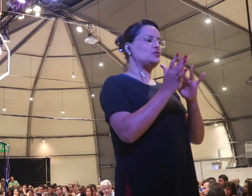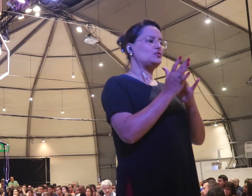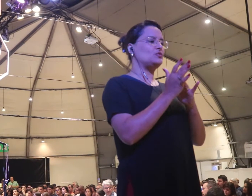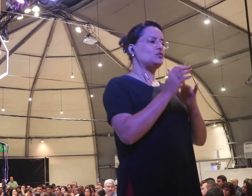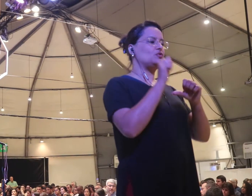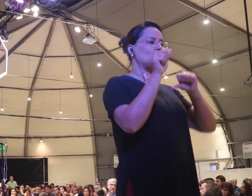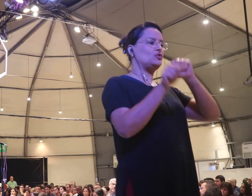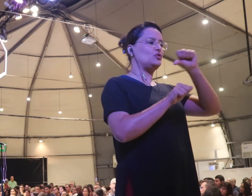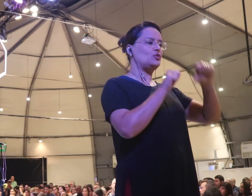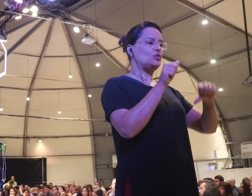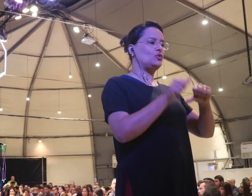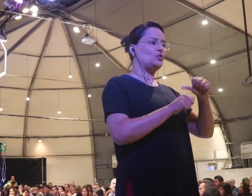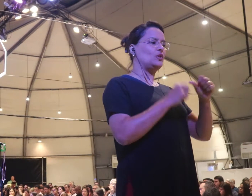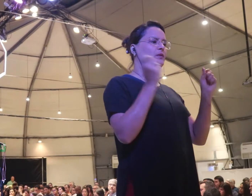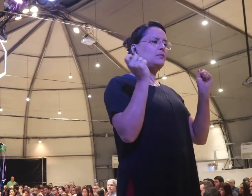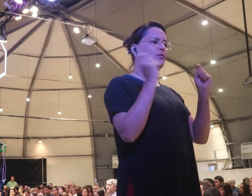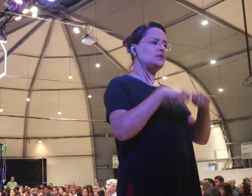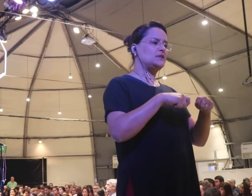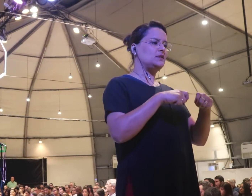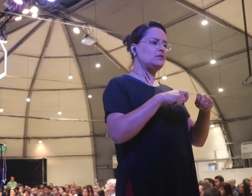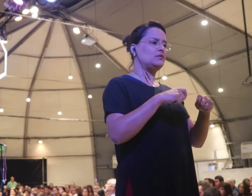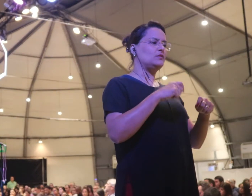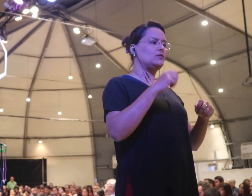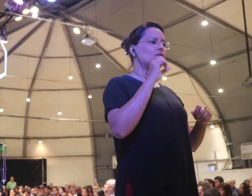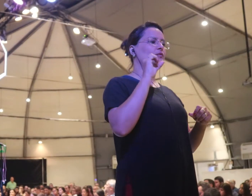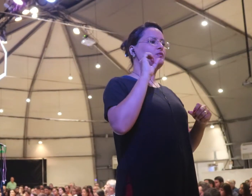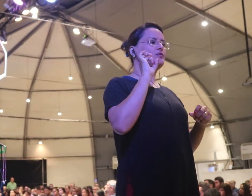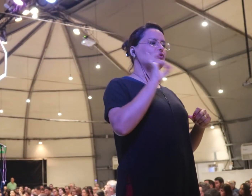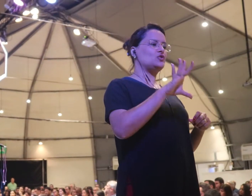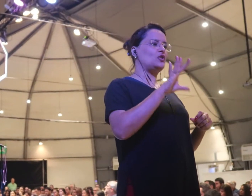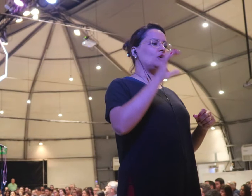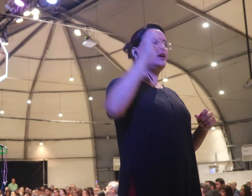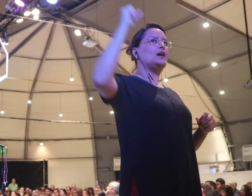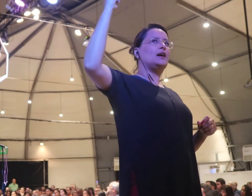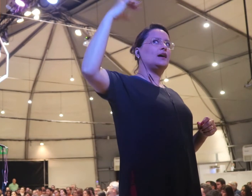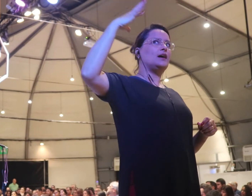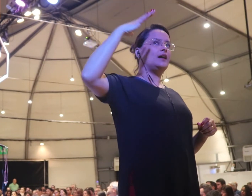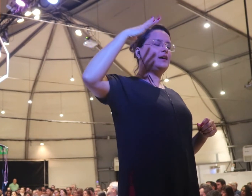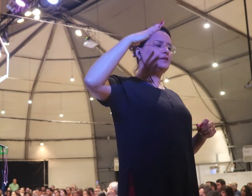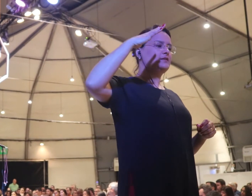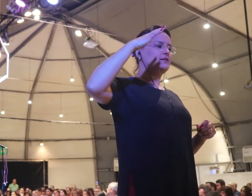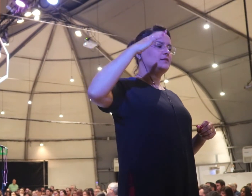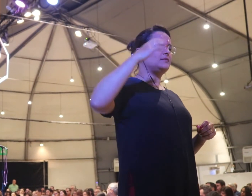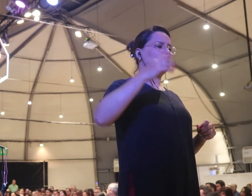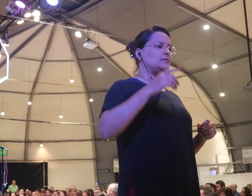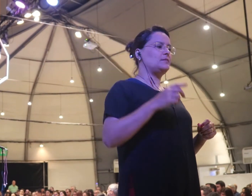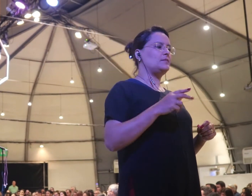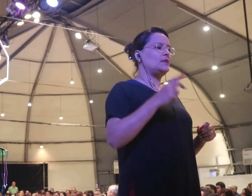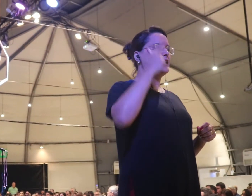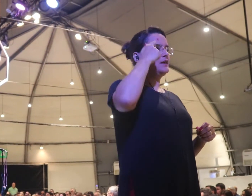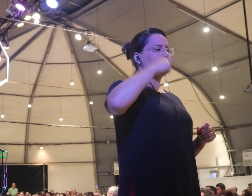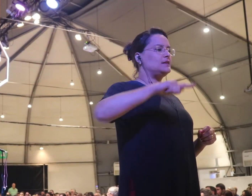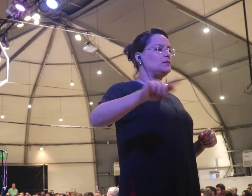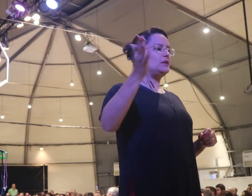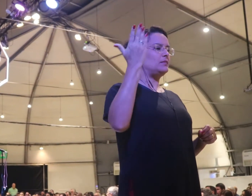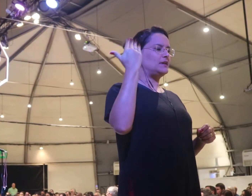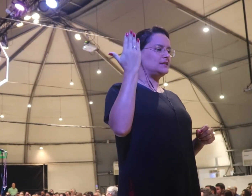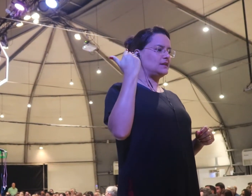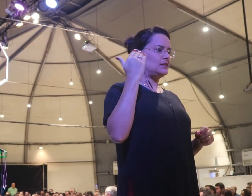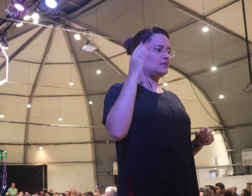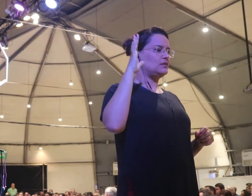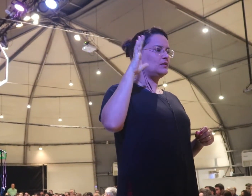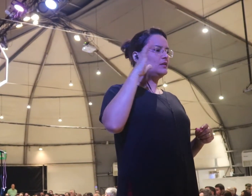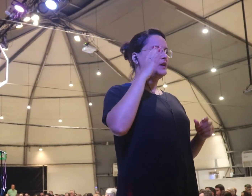quem torna possível o somente a graça. Semana passada a gente ouviu sobre o somente a graça. Jesus é o